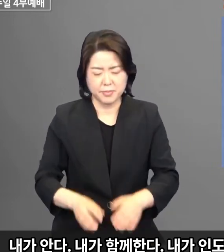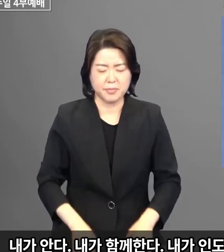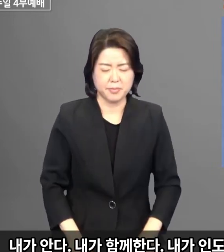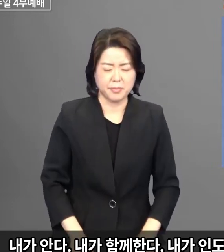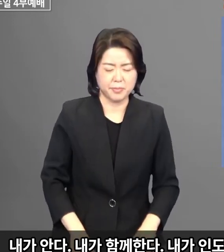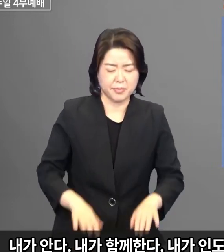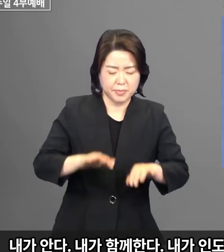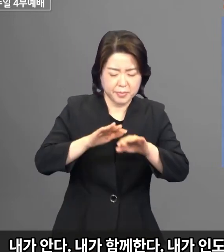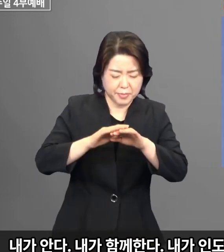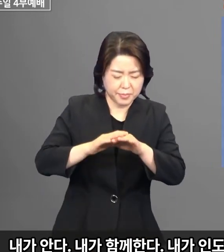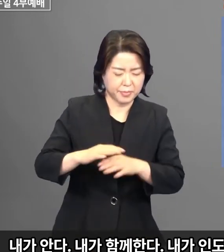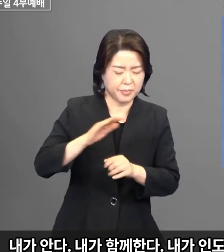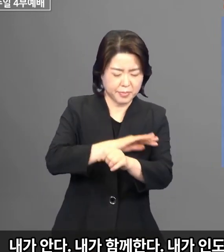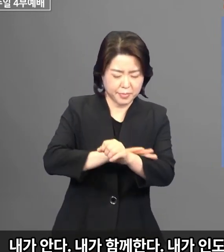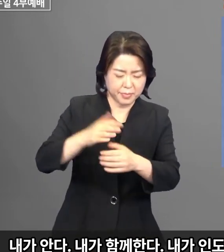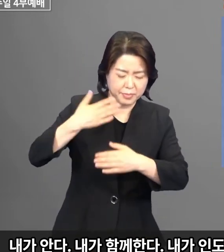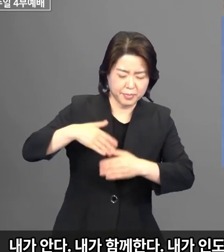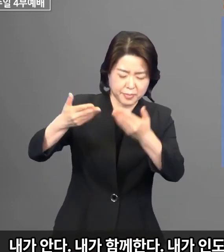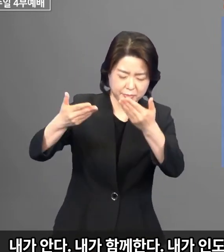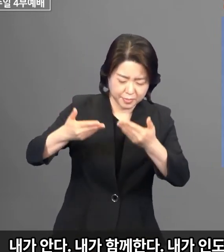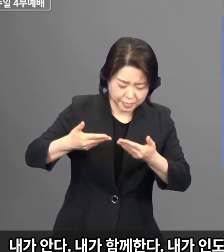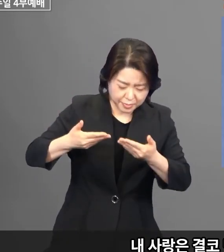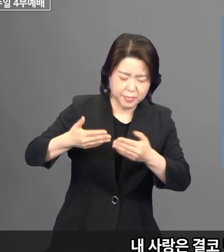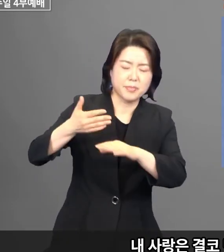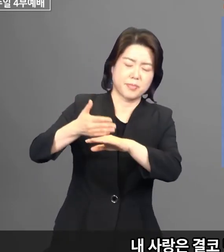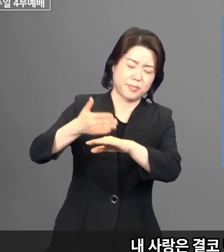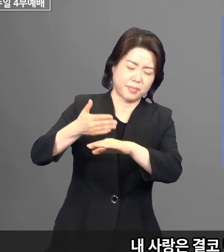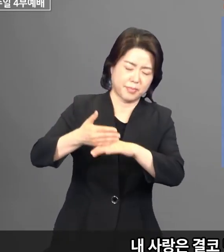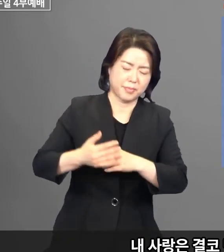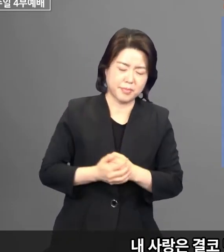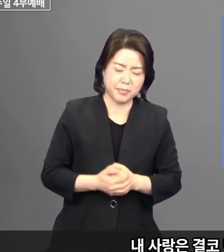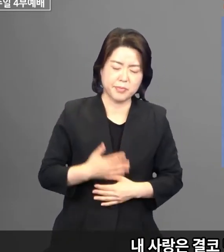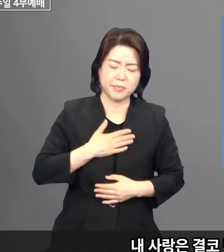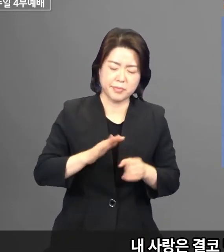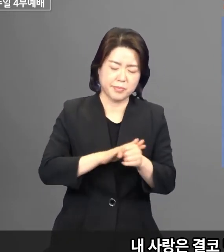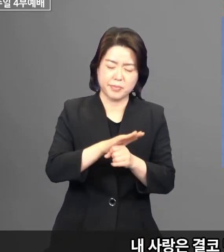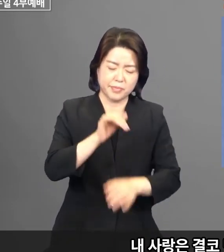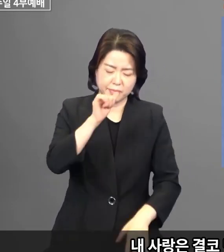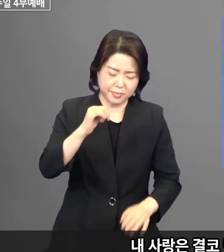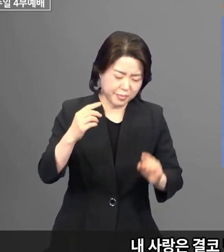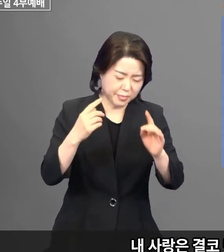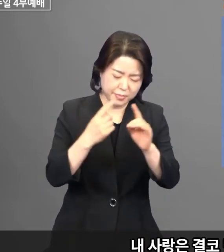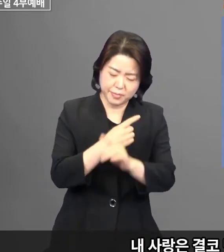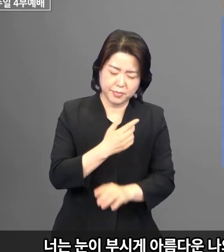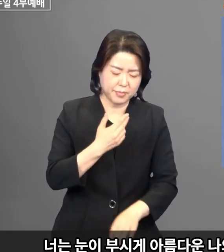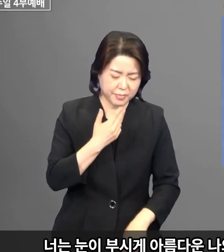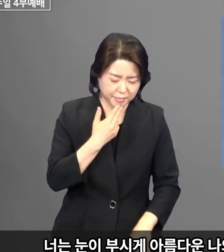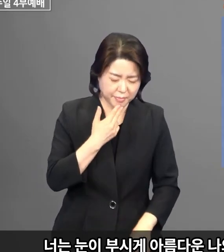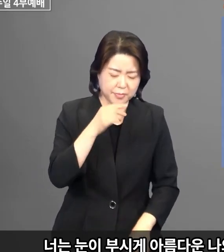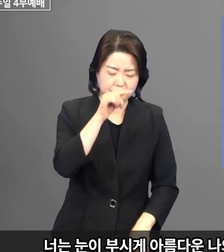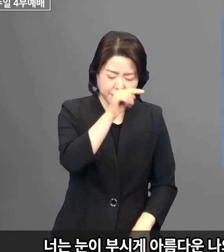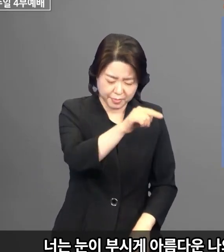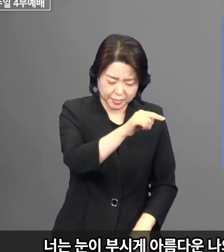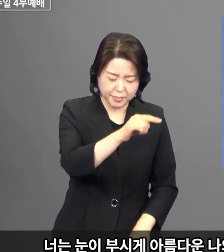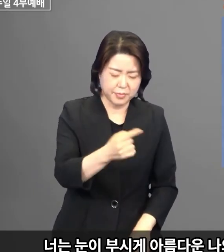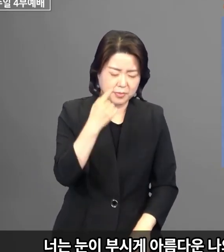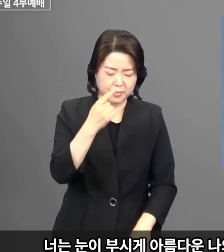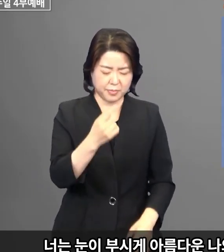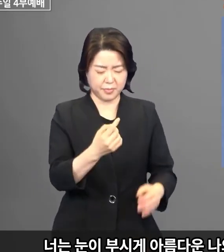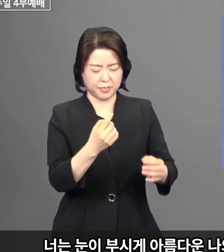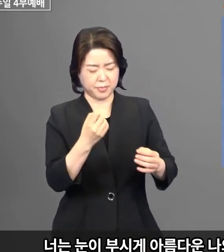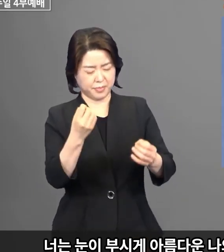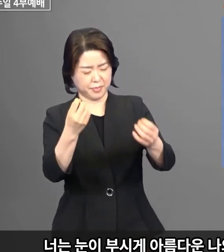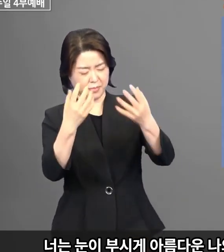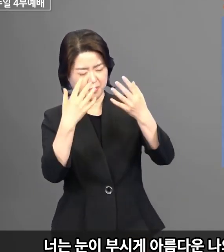헤아려 주셔서 감사합니다. 내 사랑은 결코 변하지 않는다며 너는 눈이 부시게